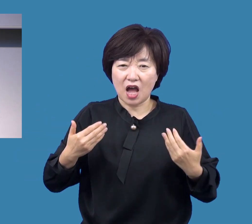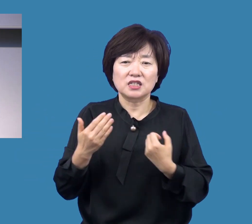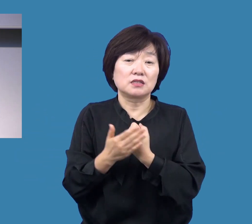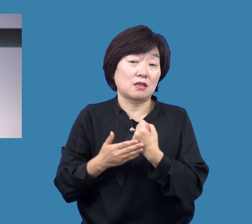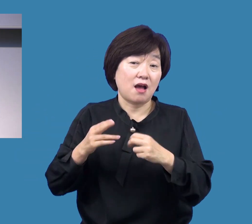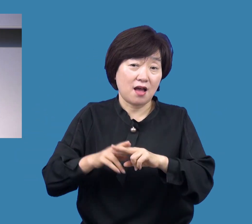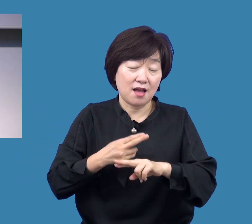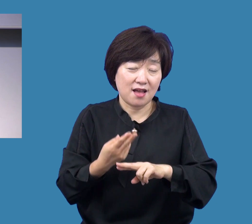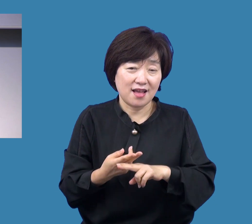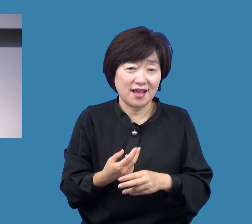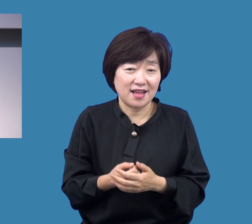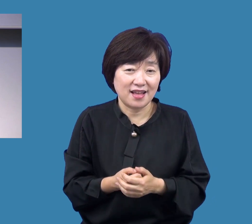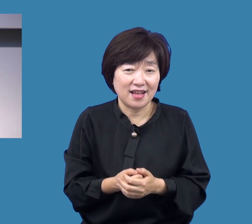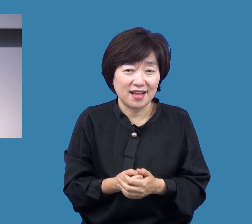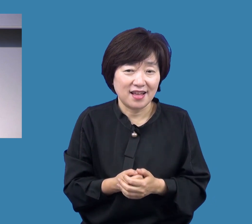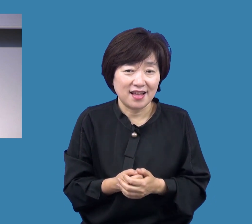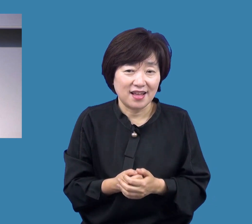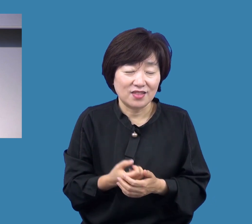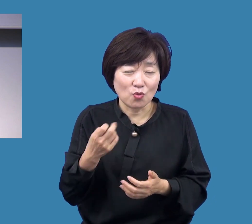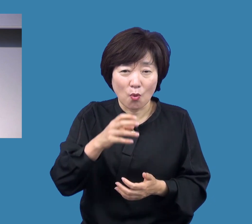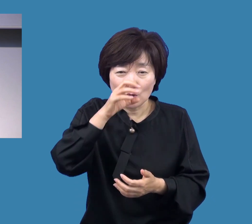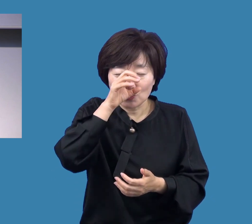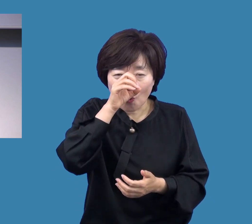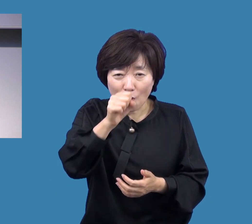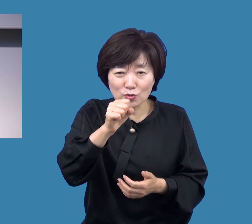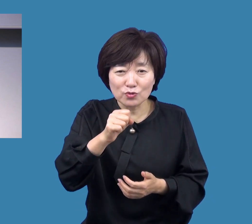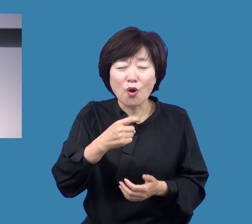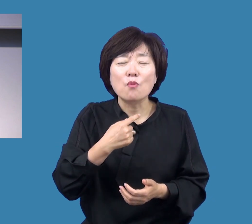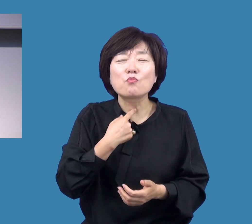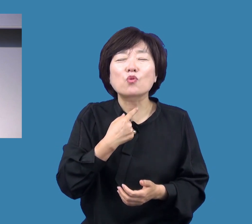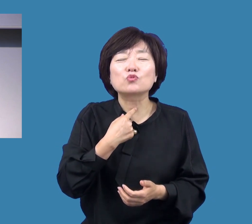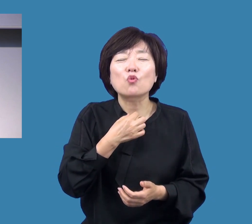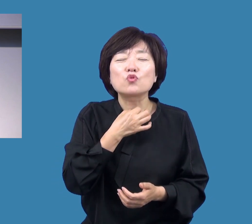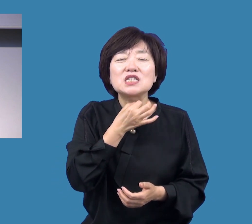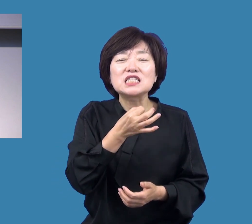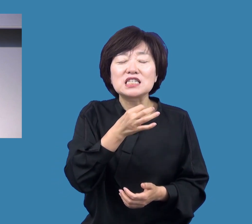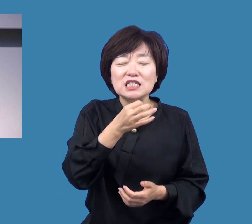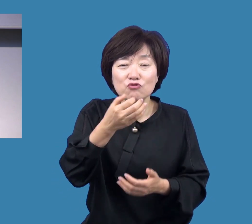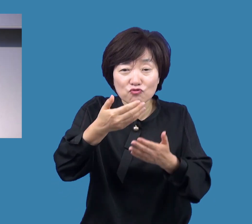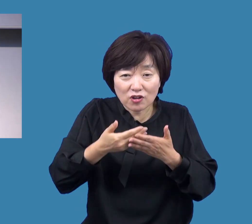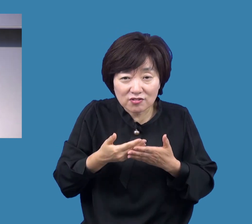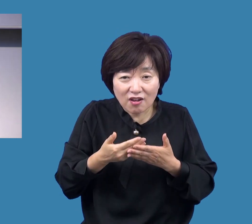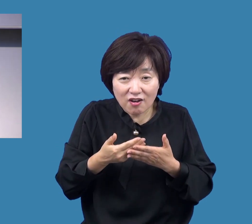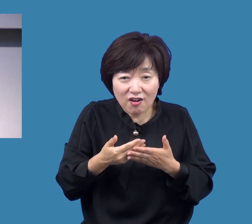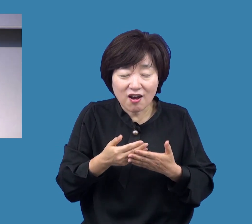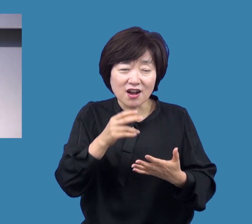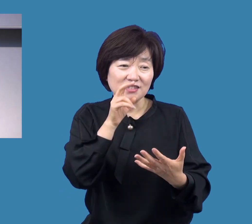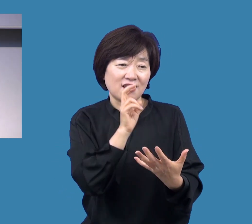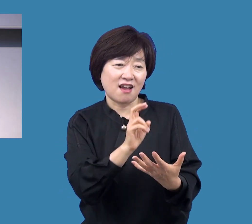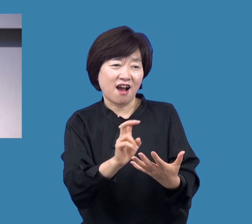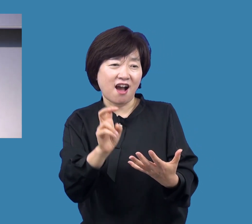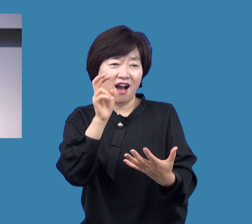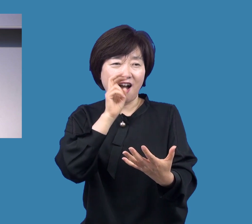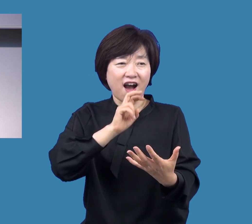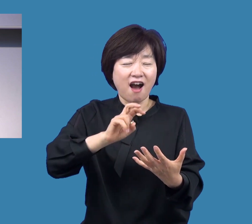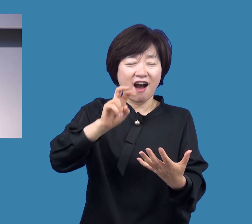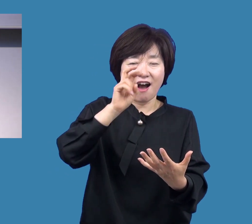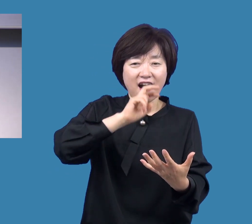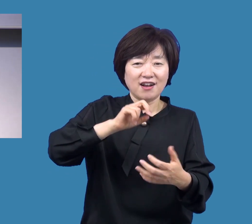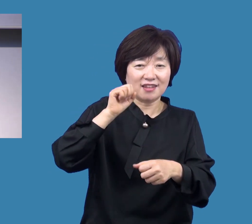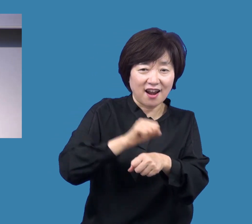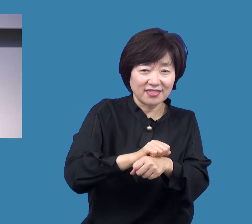은사지. 또 좋은 목소리를 주셨다. 그래서 앞에서 뭐 찬양을 정말 잘한다. 이것도